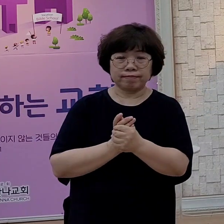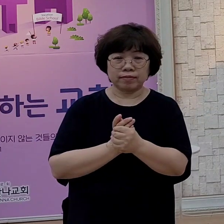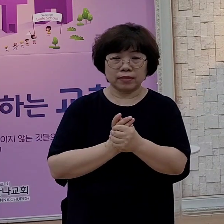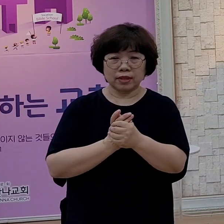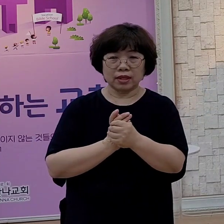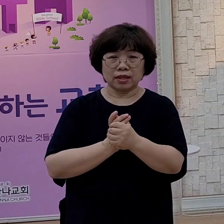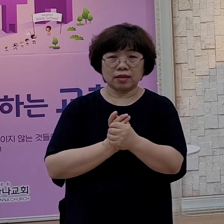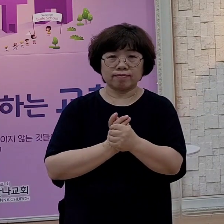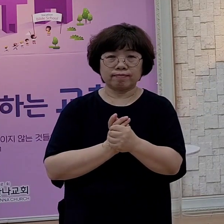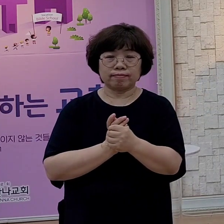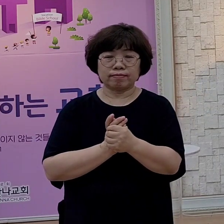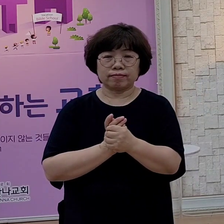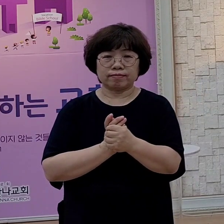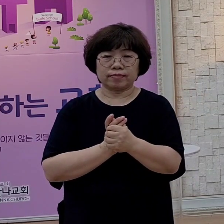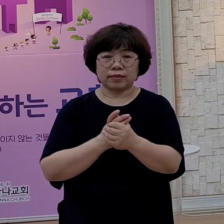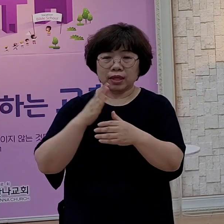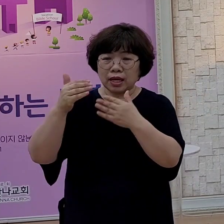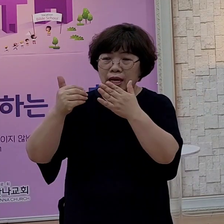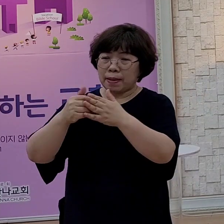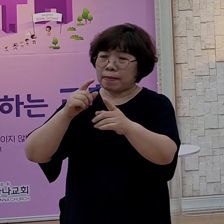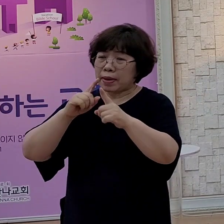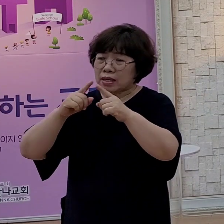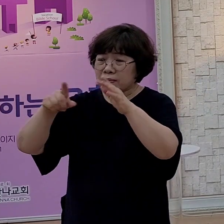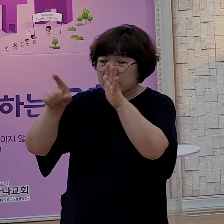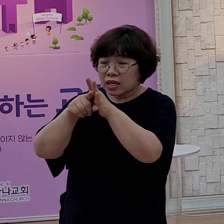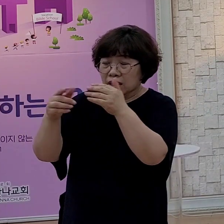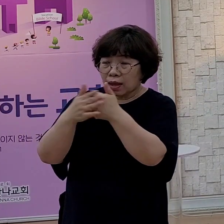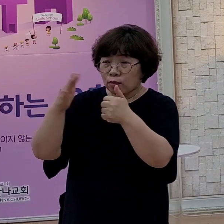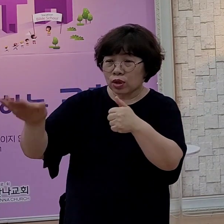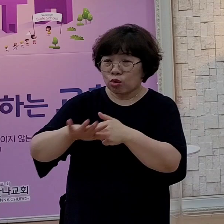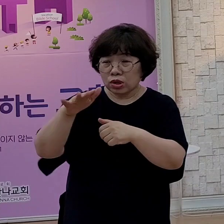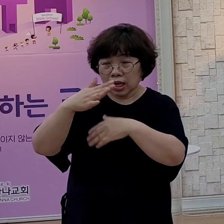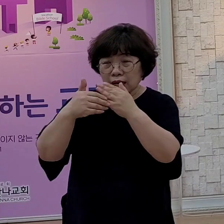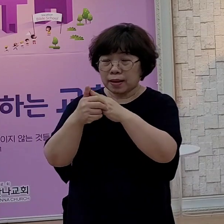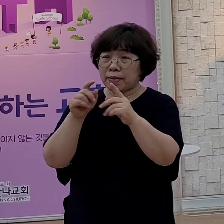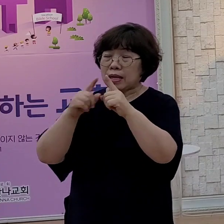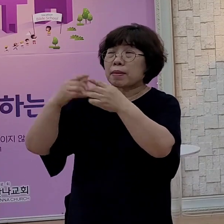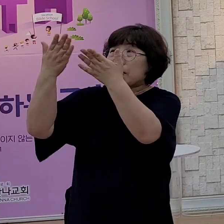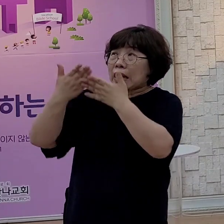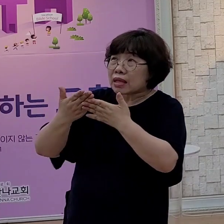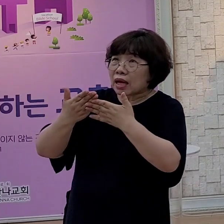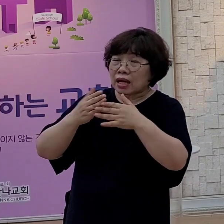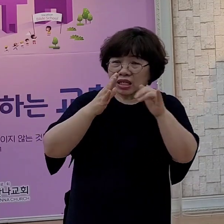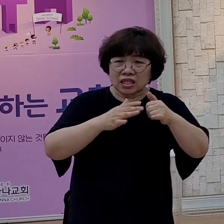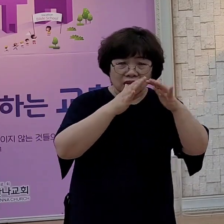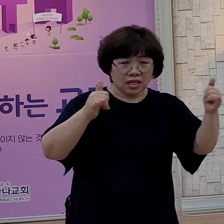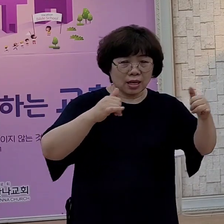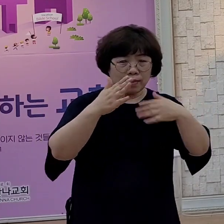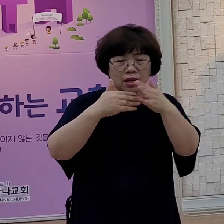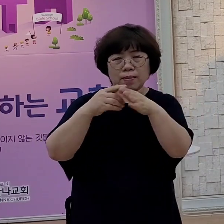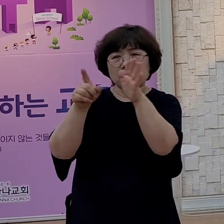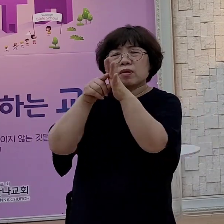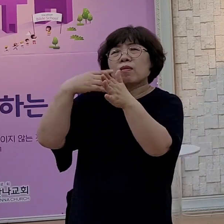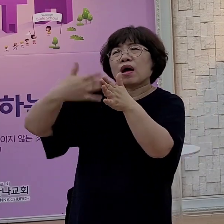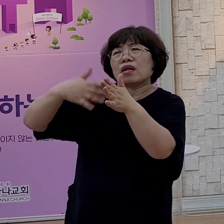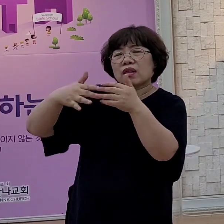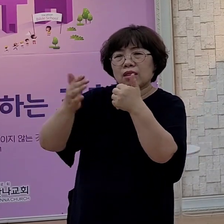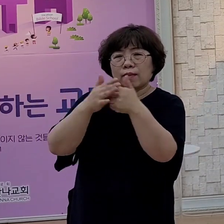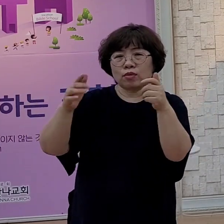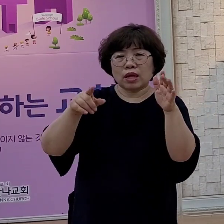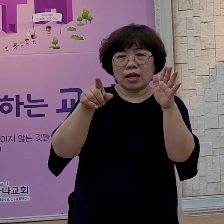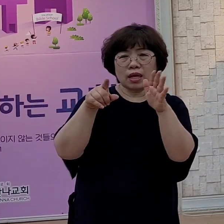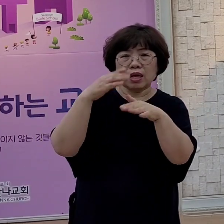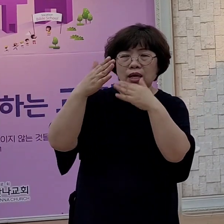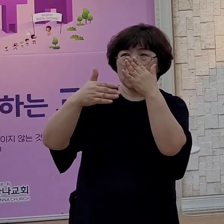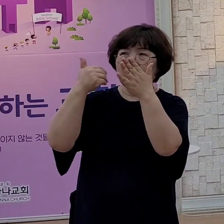받아요? 우리가 하나님의 말씀을 믿으니까 우리가 이 말씀대로 살려고 하지. 세상에 어떤 사람이 하나님 말씀이 이렇다고 말하는데 아이고